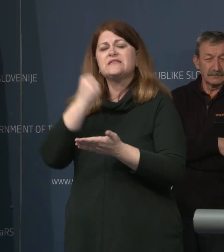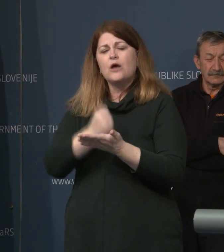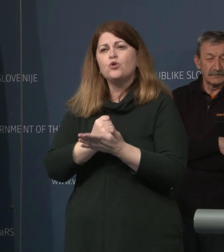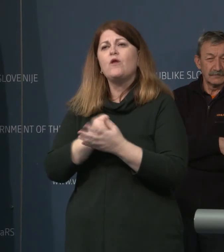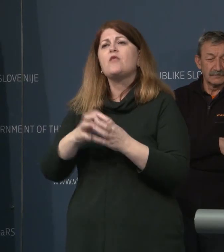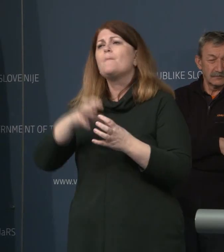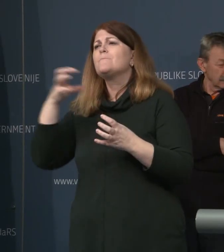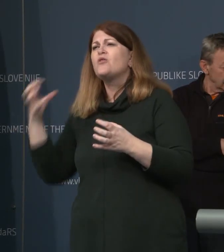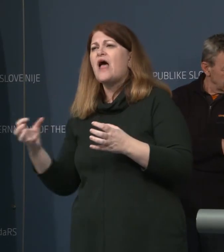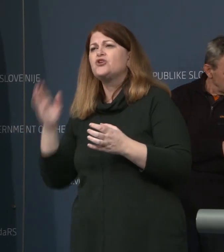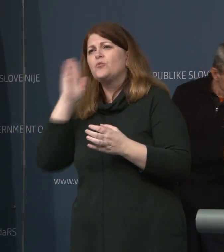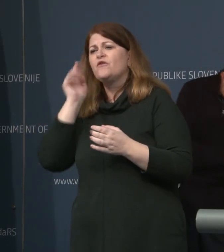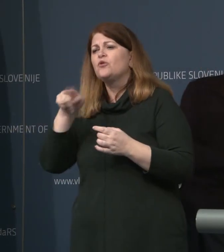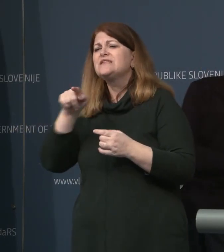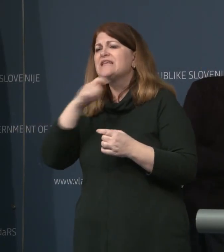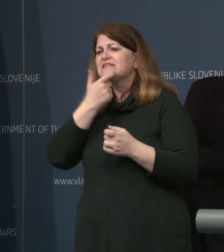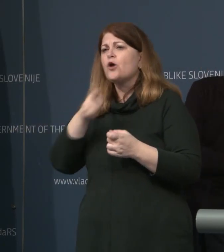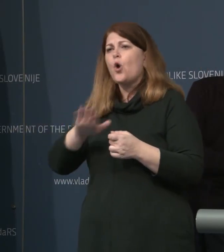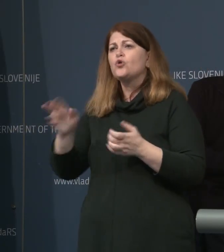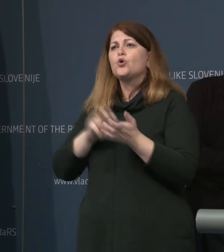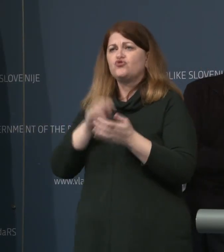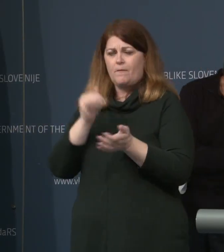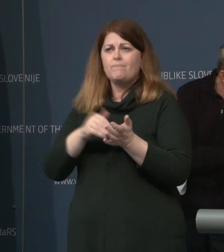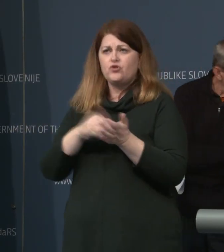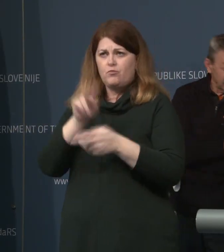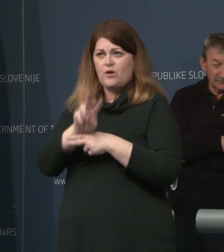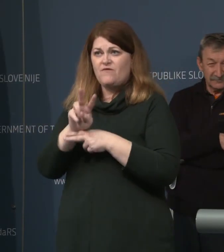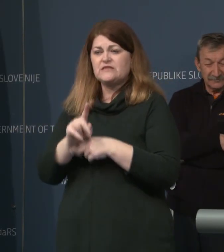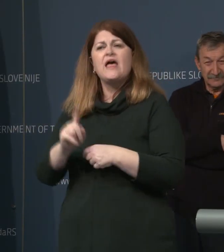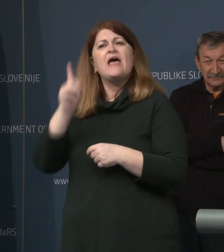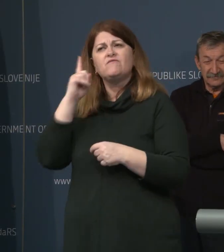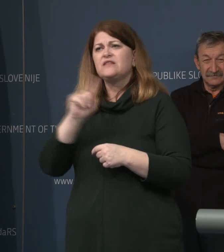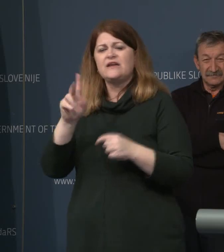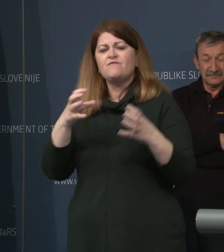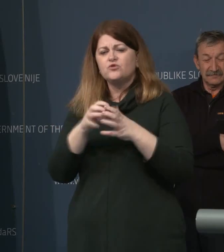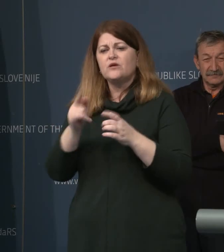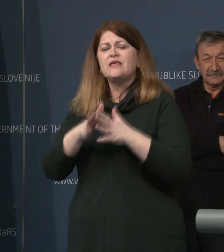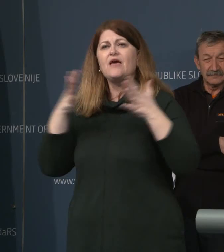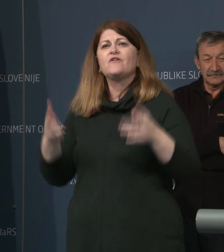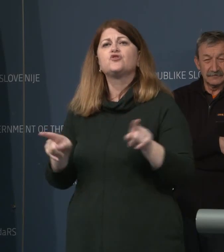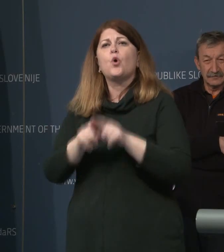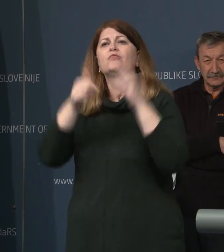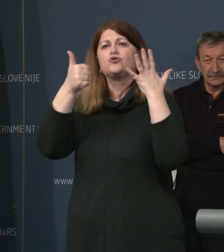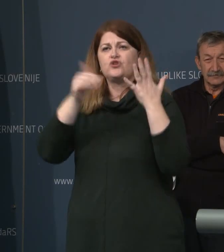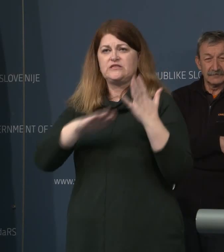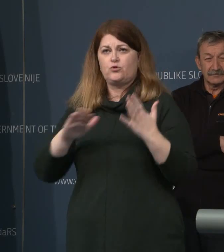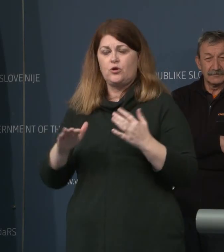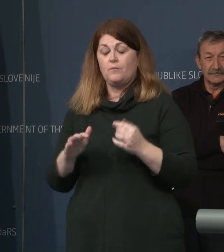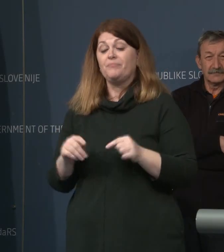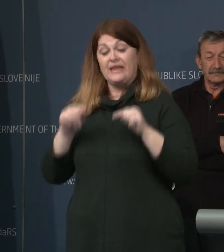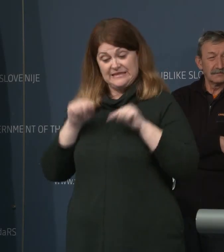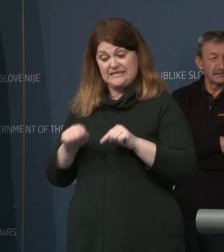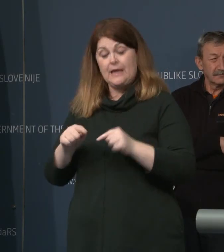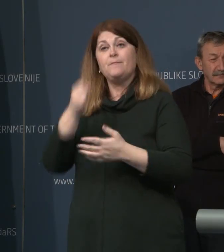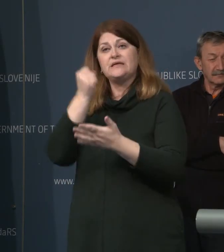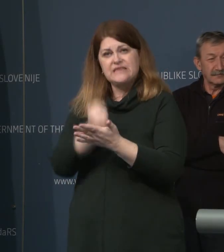podaljšano bivanje, to je tista starost, ko otrok še rabi varstvo, vendar ne v skupini, ki je večja od 6 otrok, s tem